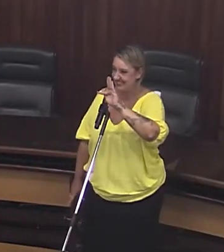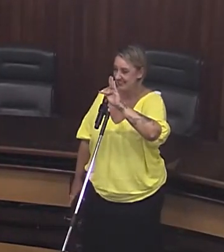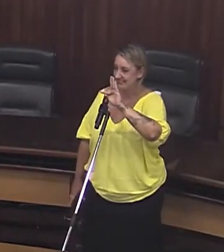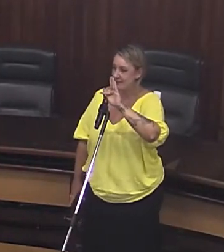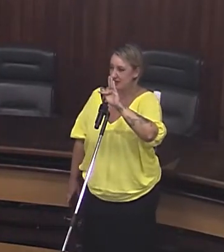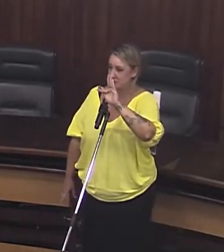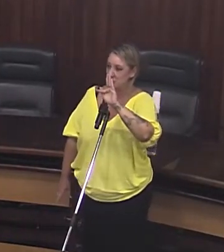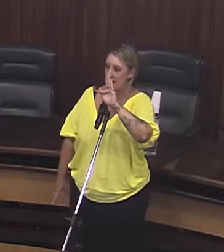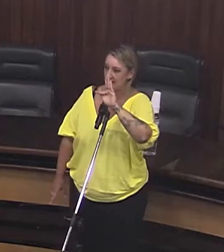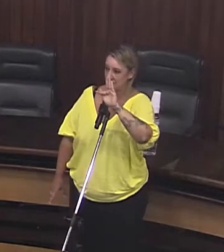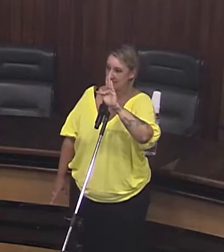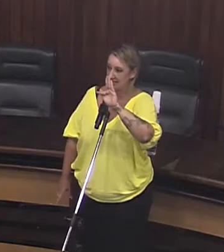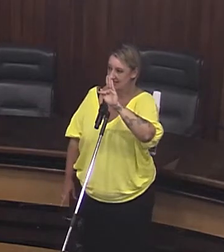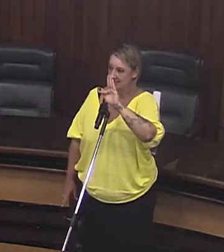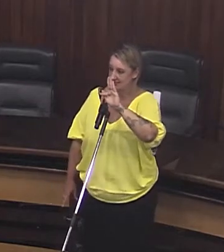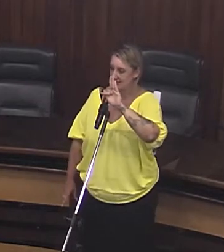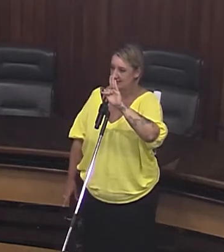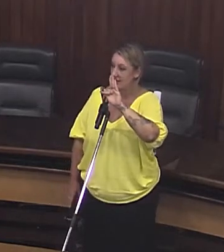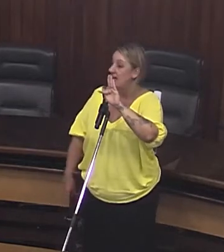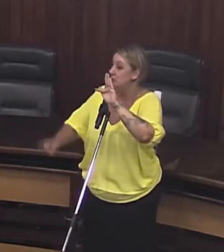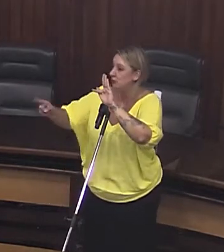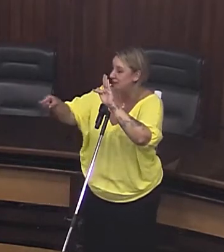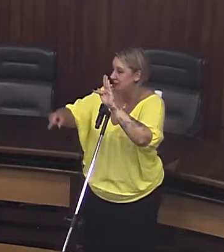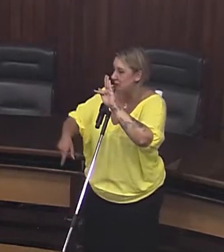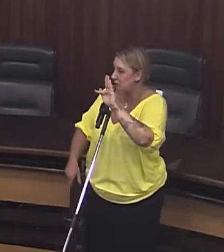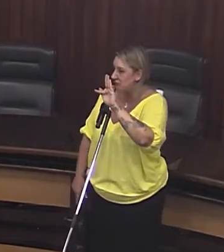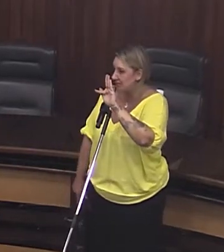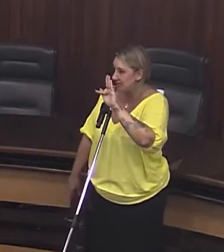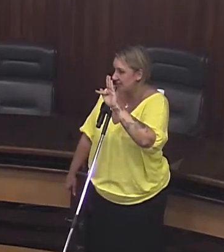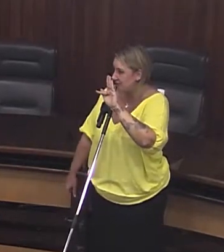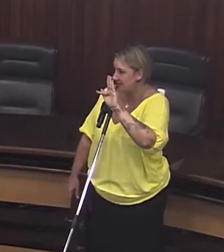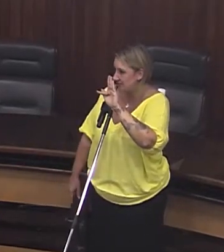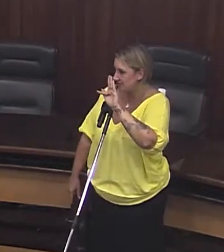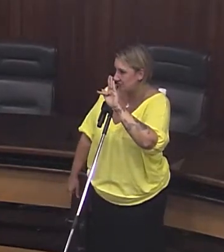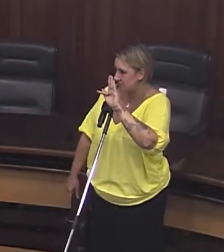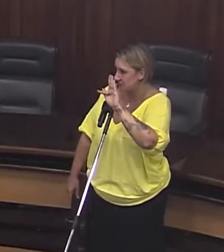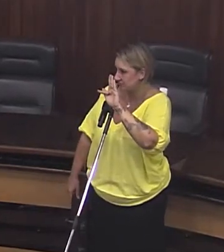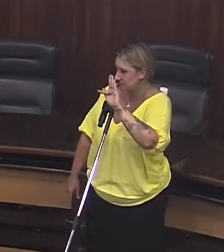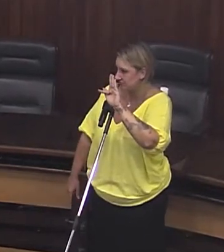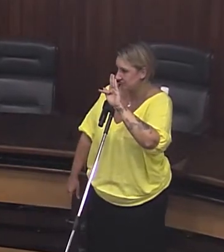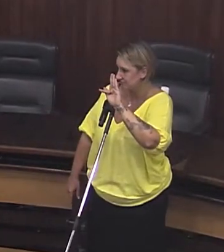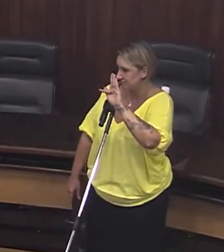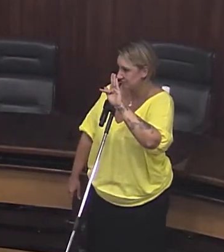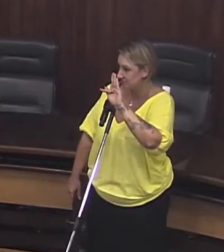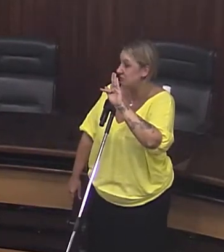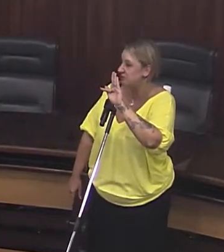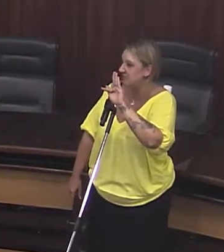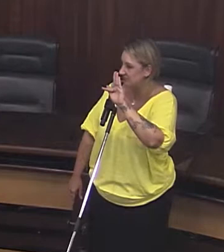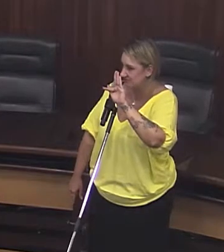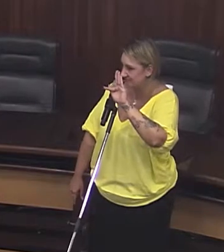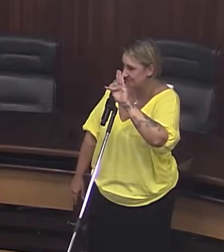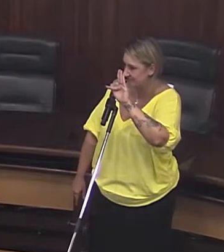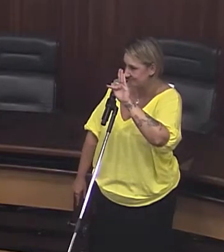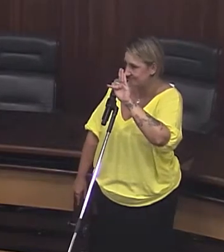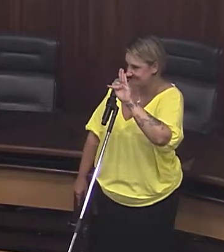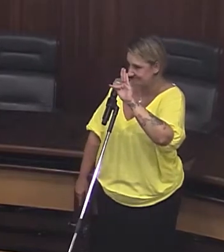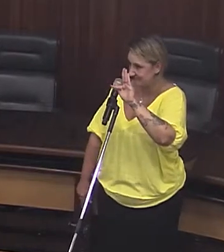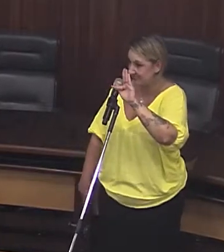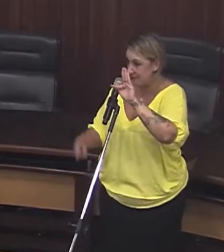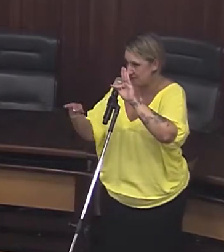Tá meio zoado, né? Duvido que o Lucas Neto faz isso. Duvido. Está melhor